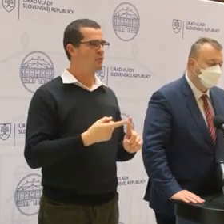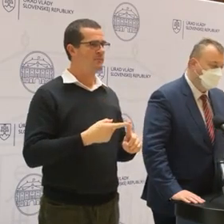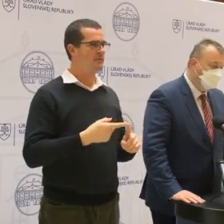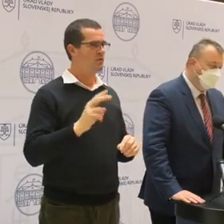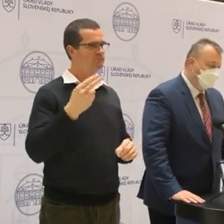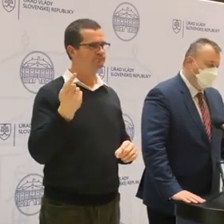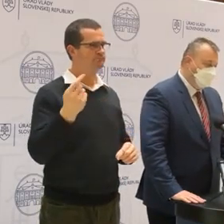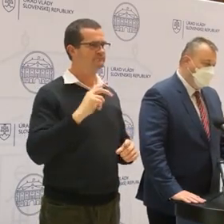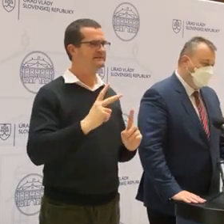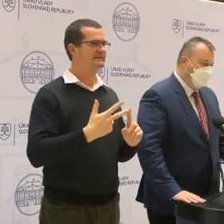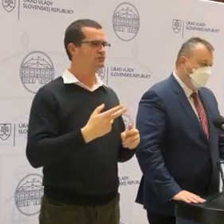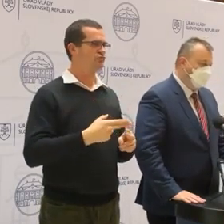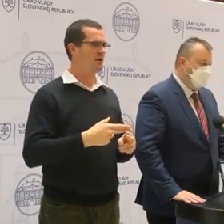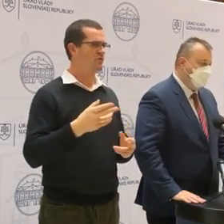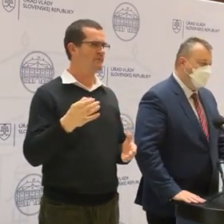Áno.